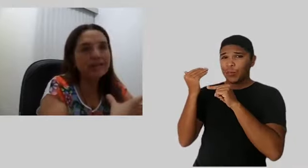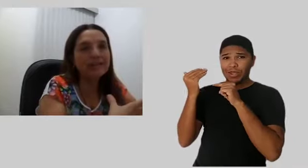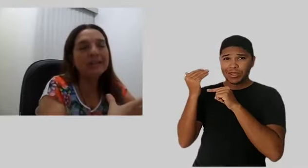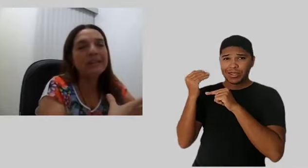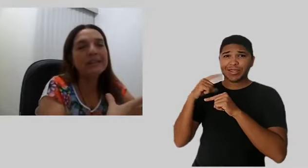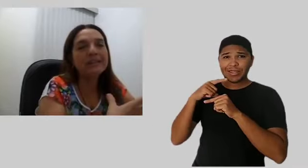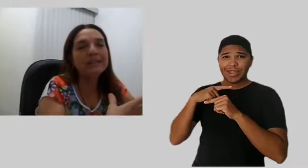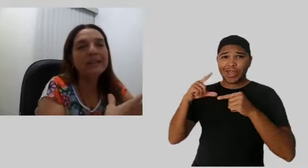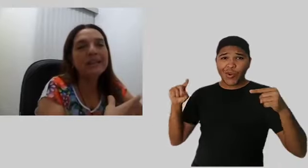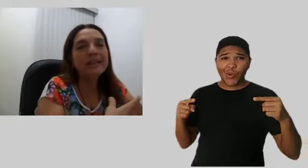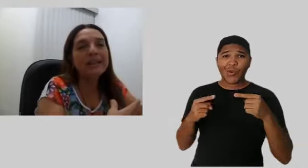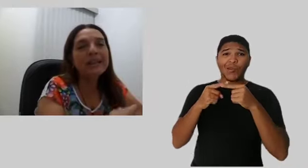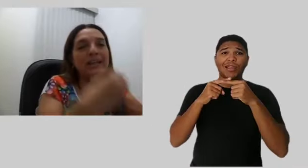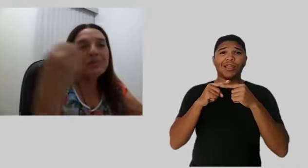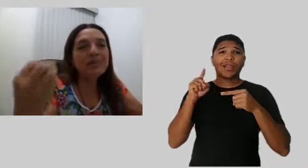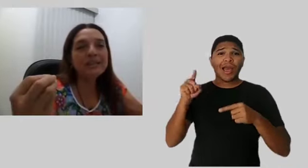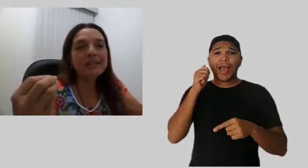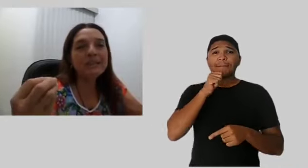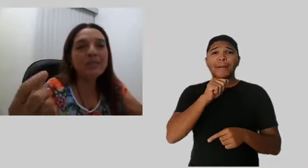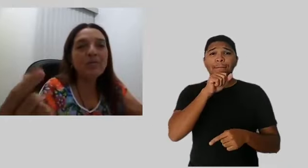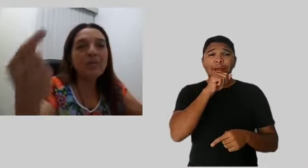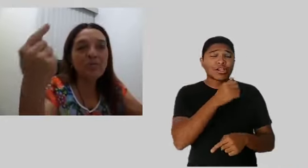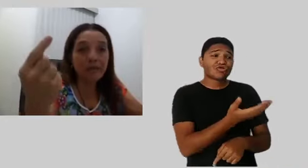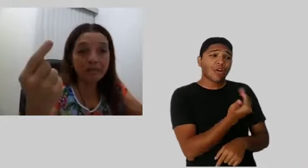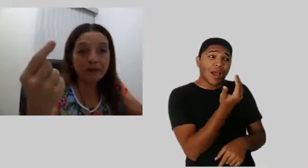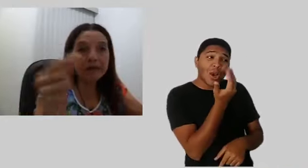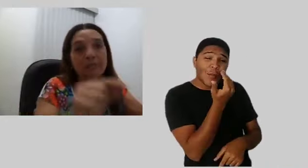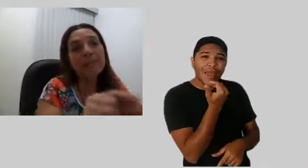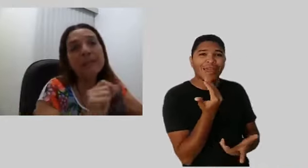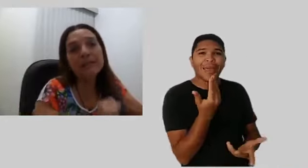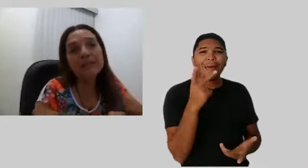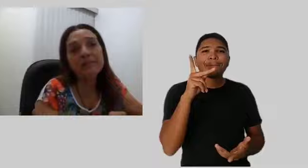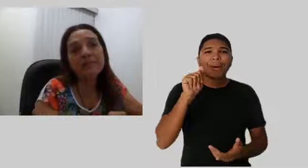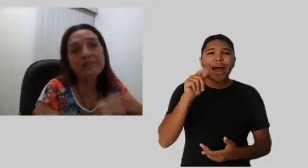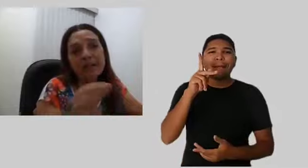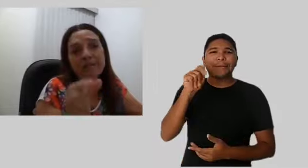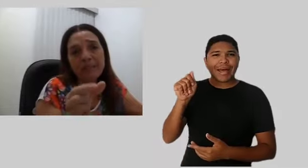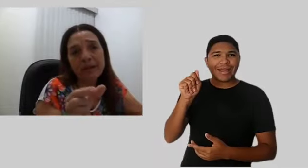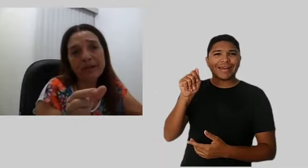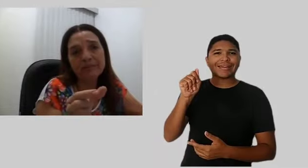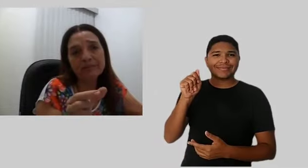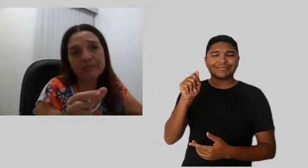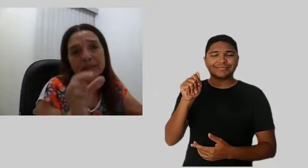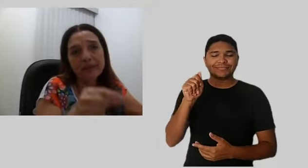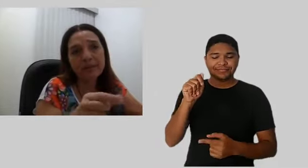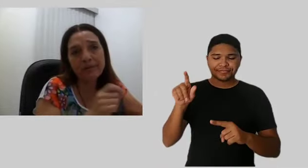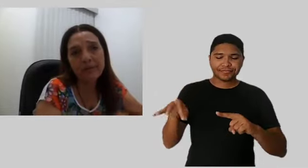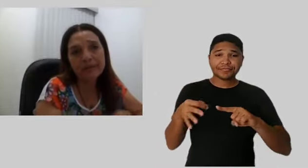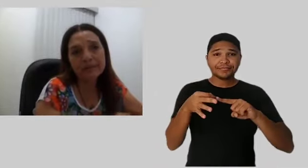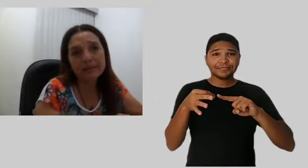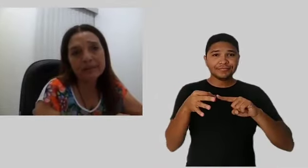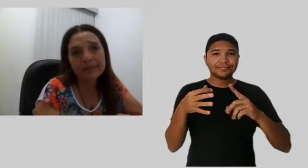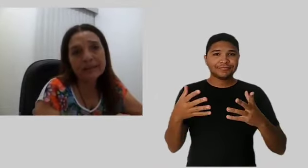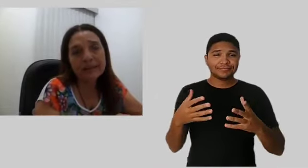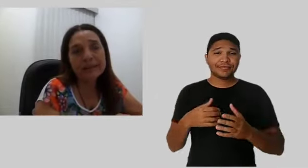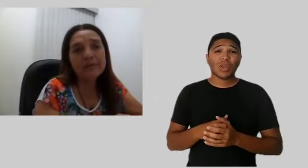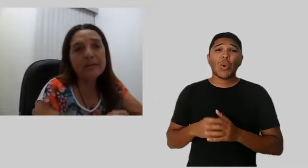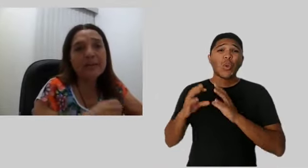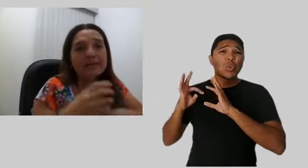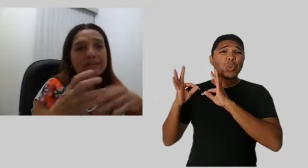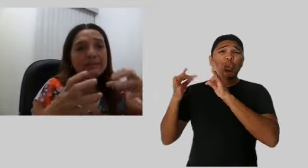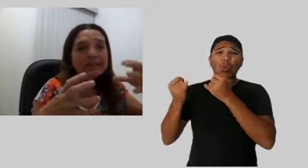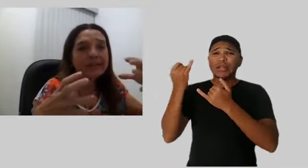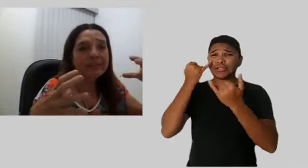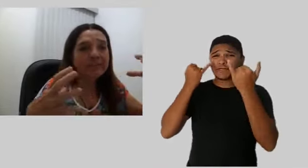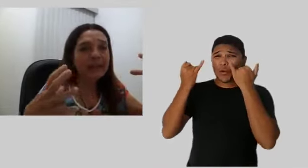nesse amontoado da criança que coincide com o papá que a mamãe está se referindo, que é a papinha que está na colher, né?